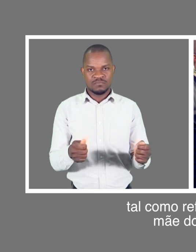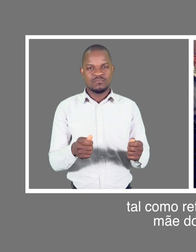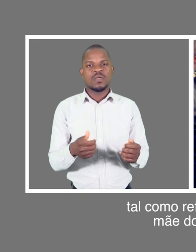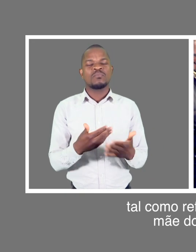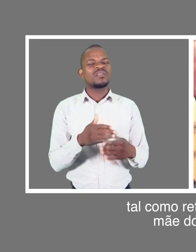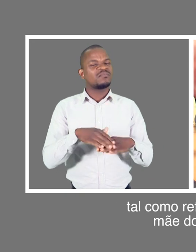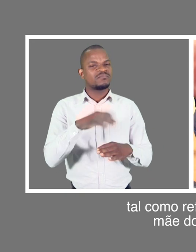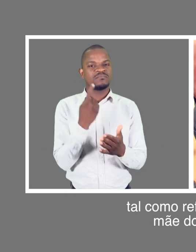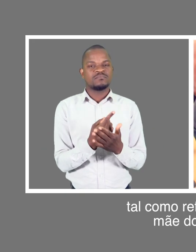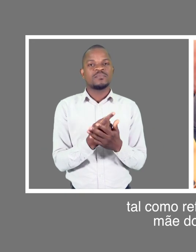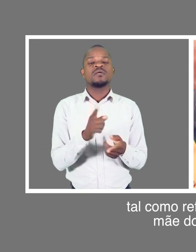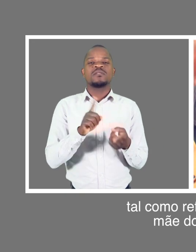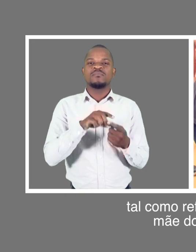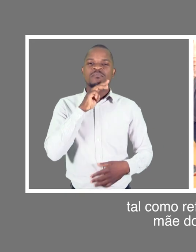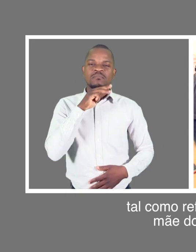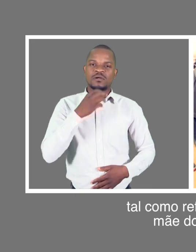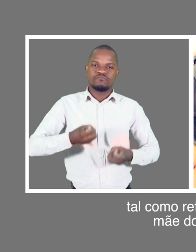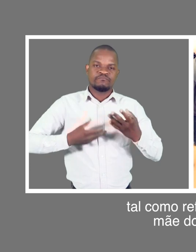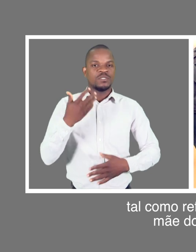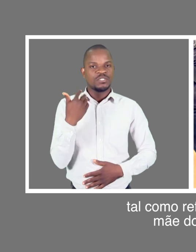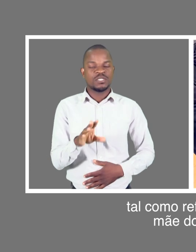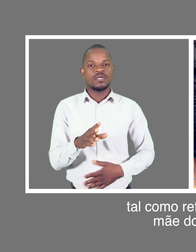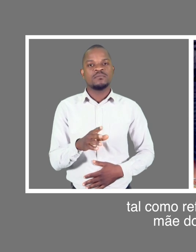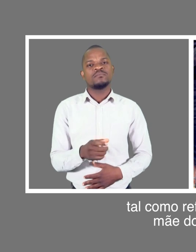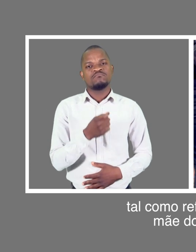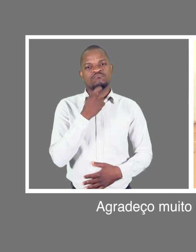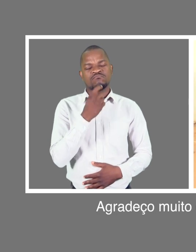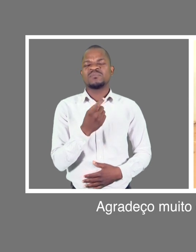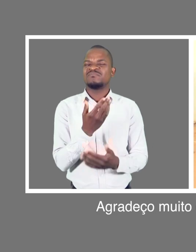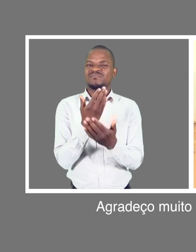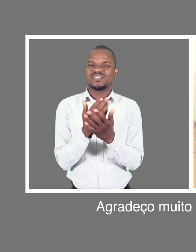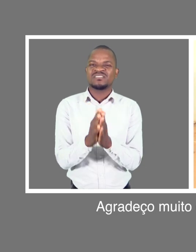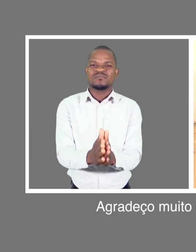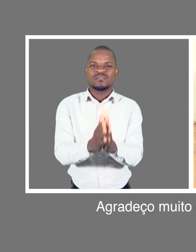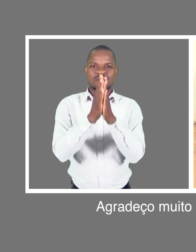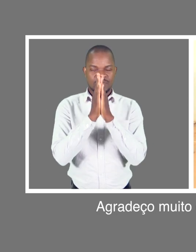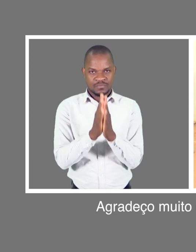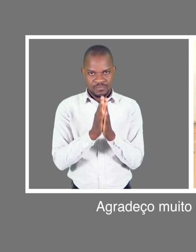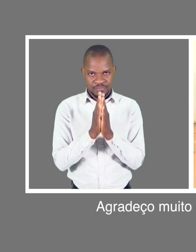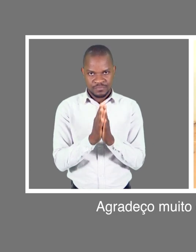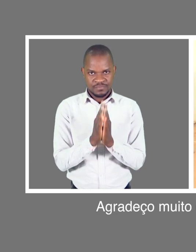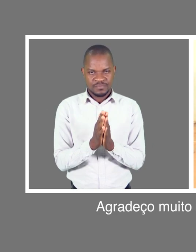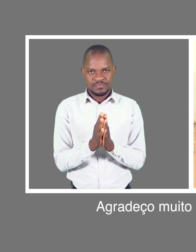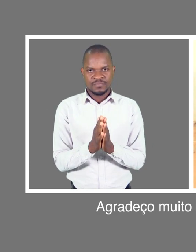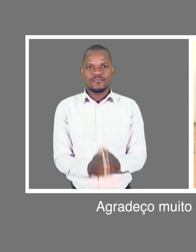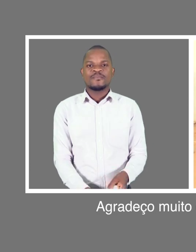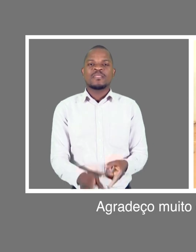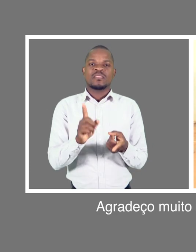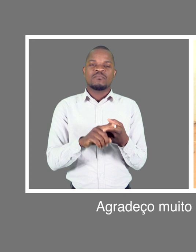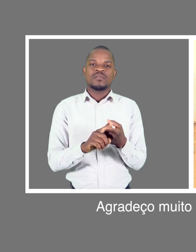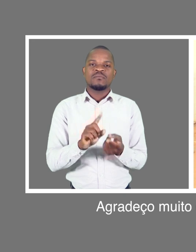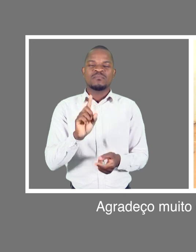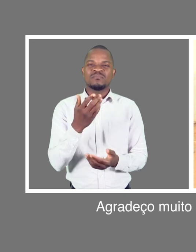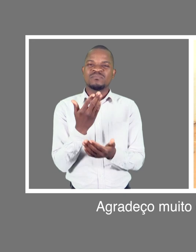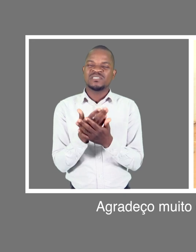refere Esperança Carlos, mãe do pequeno Luciano. Eu agradeço muito. E,